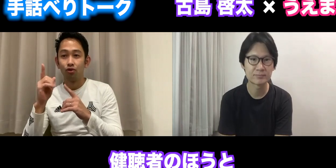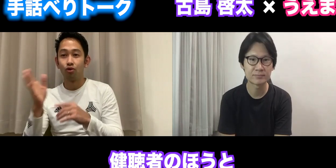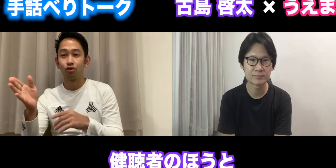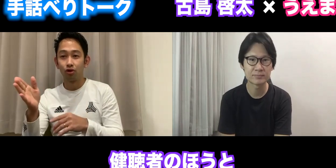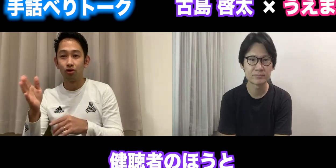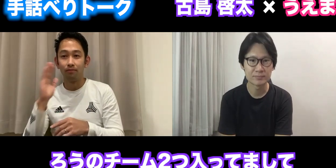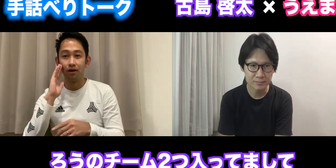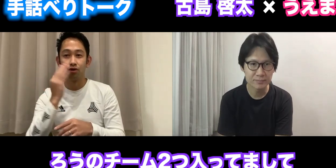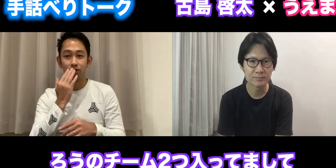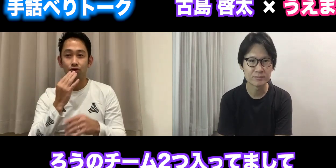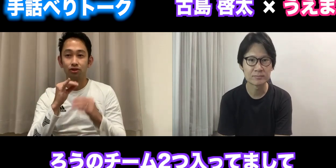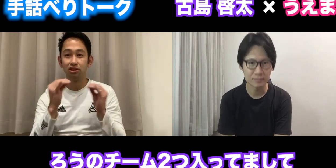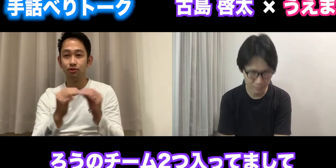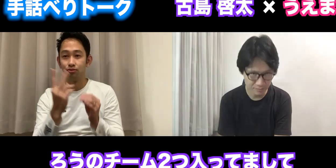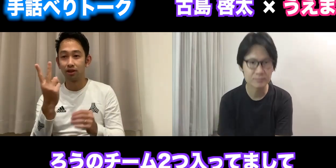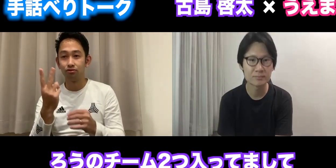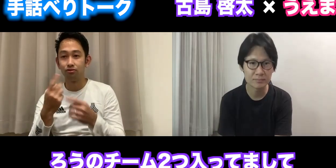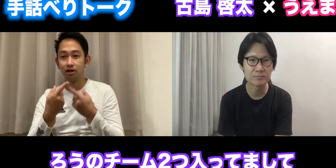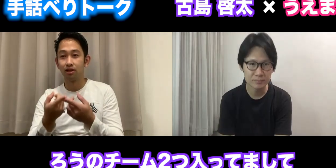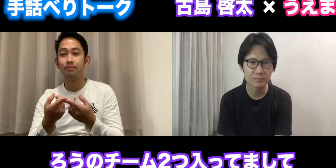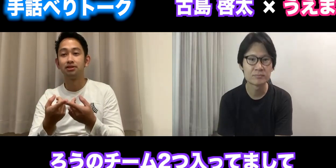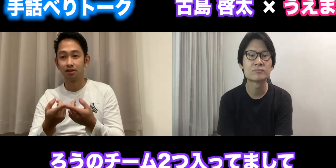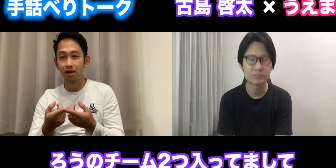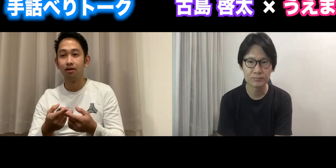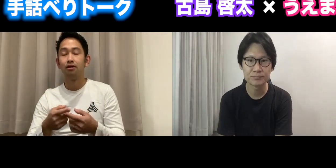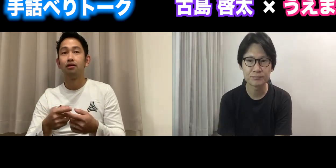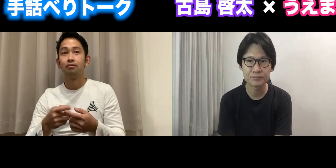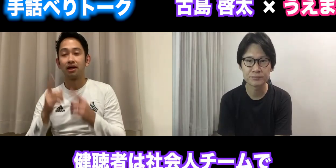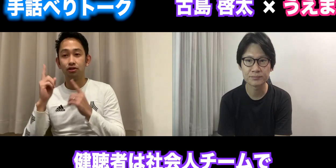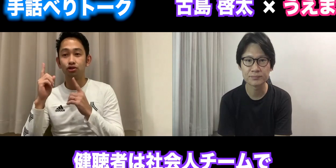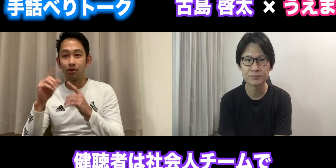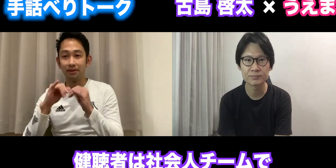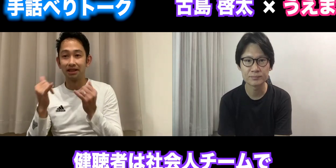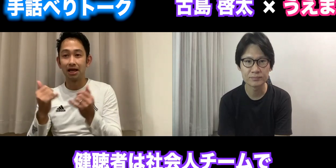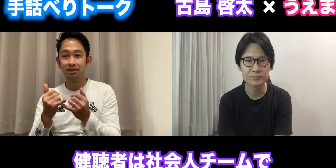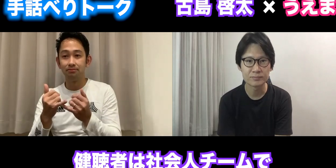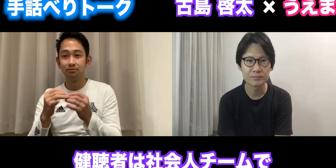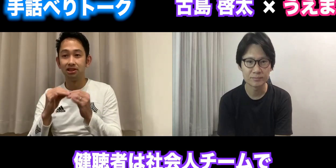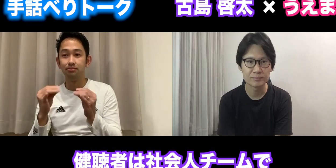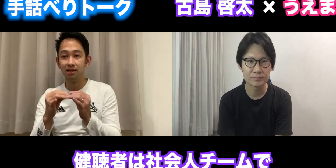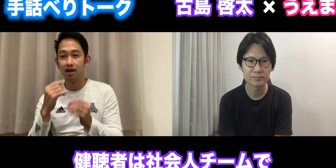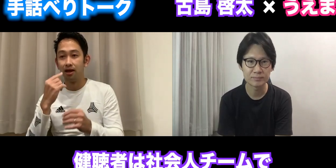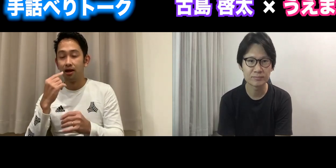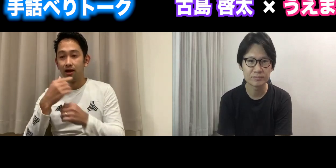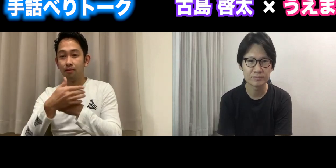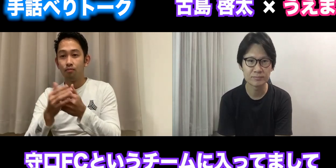江東ろう者の柱タップ入ってましてまあ店長ちゃんはマーシャ海浜勤務で無理